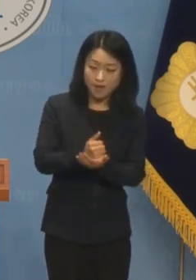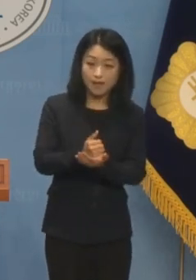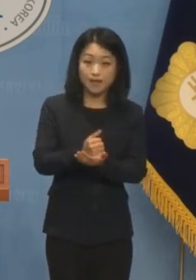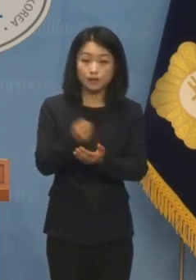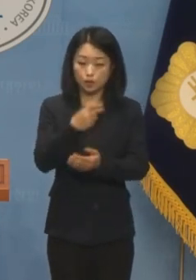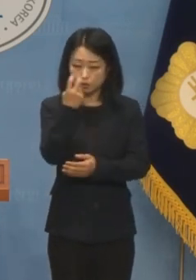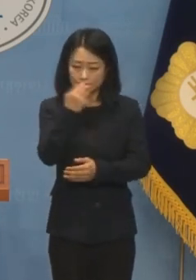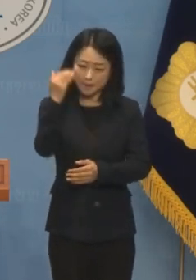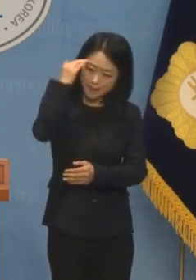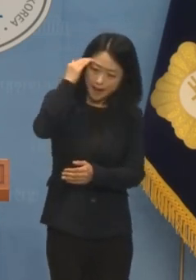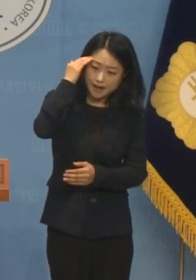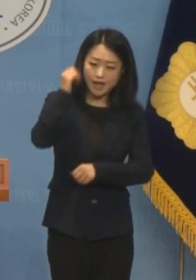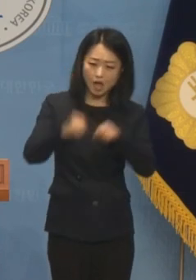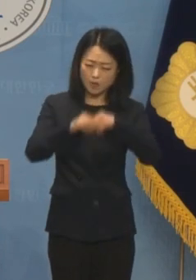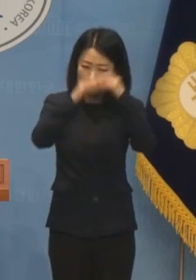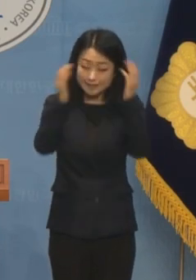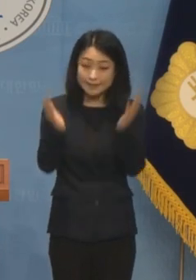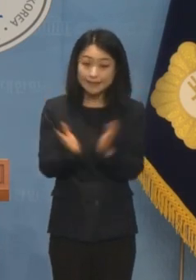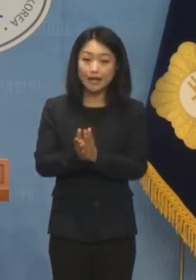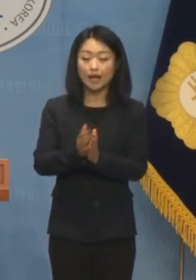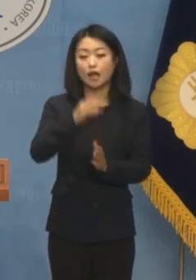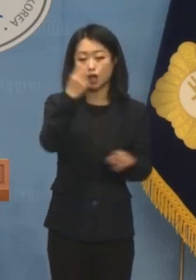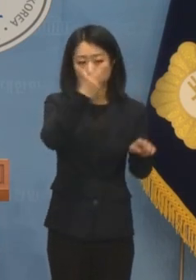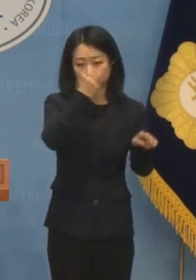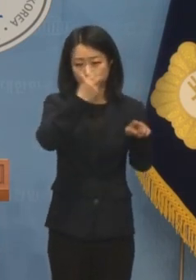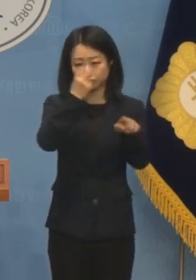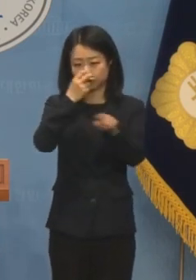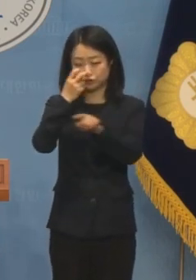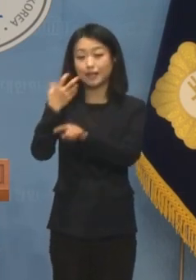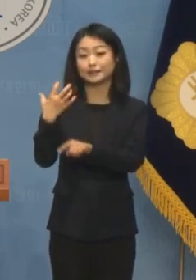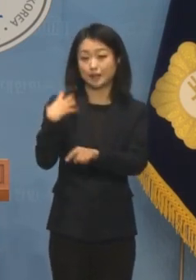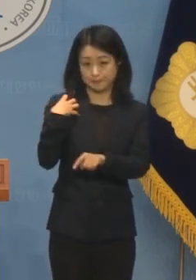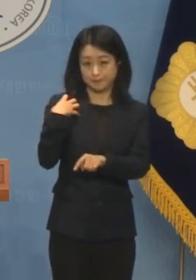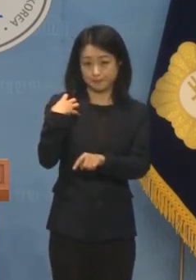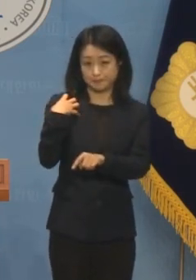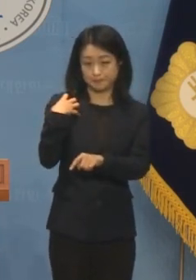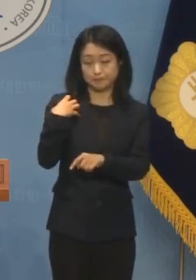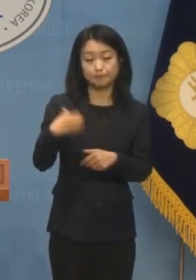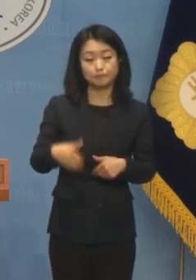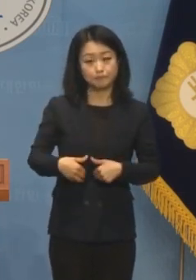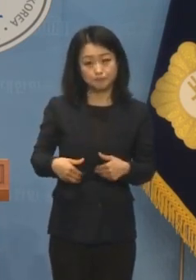수사에 대한 방해 행위까지도 명백히 명시되어 있습니다.